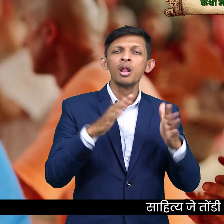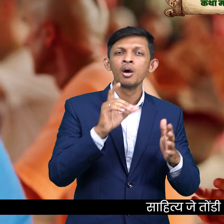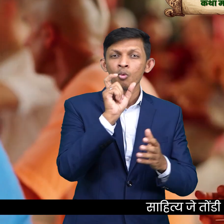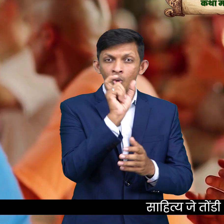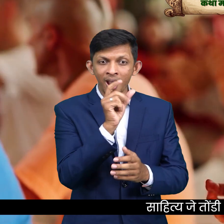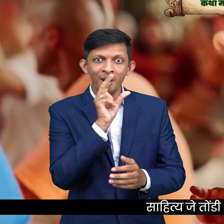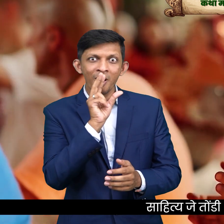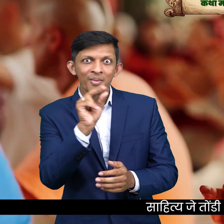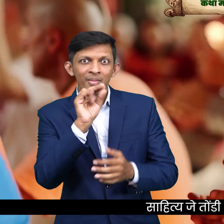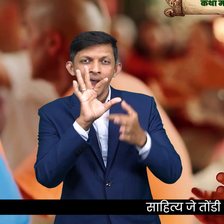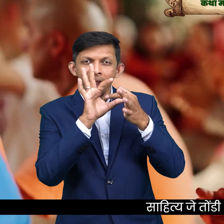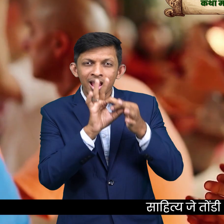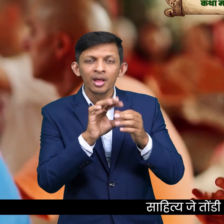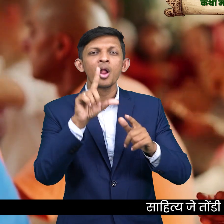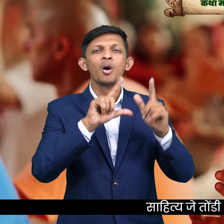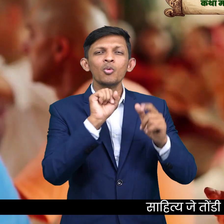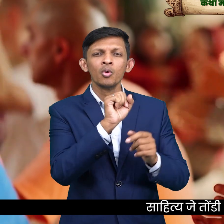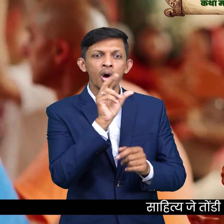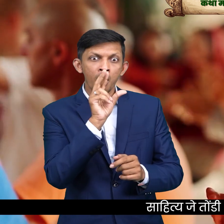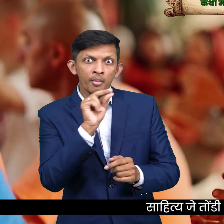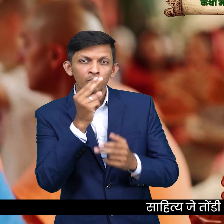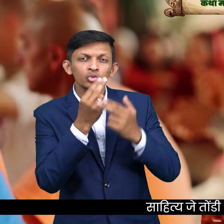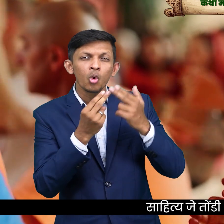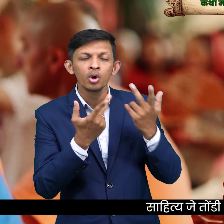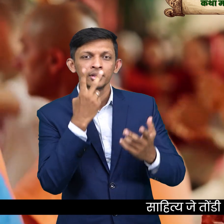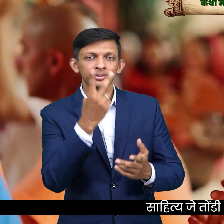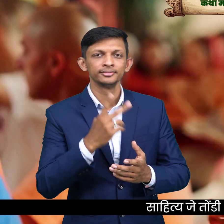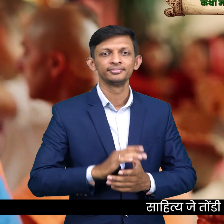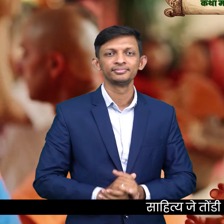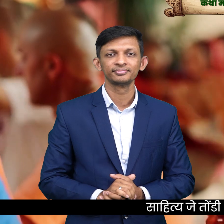साहित्य जे तोंडी शब्दाने पुढे जात असे.